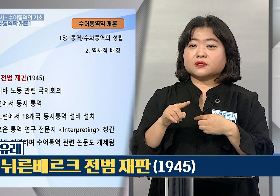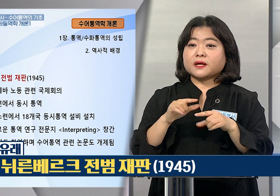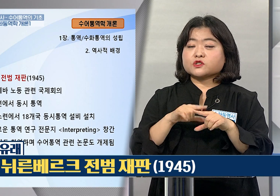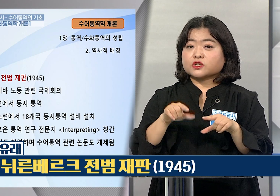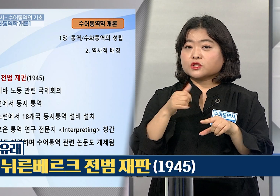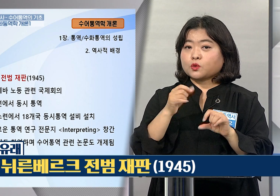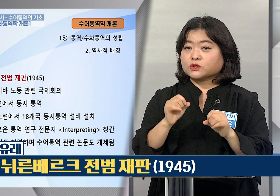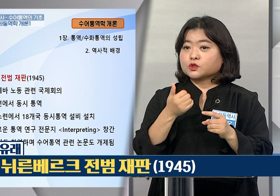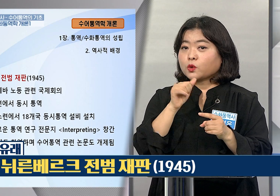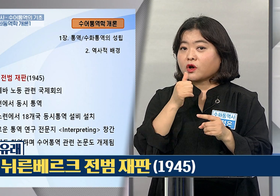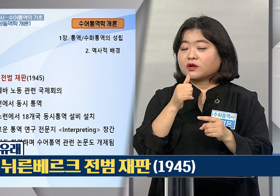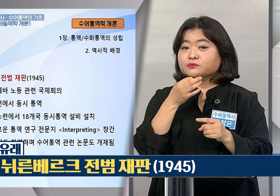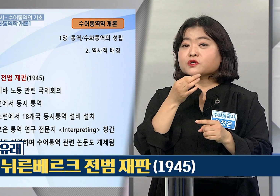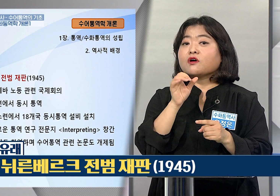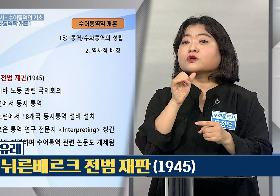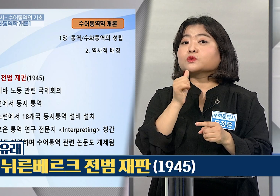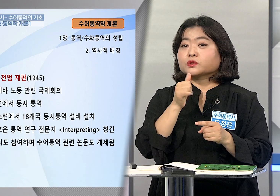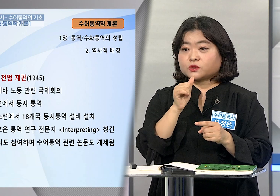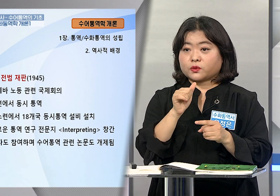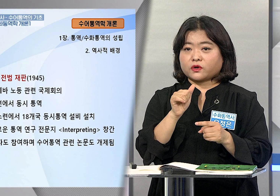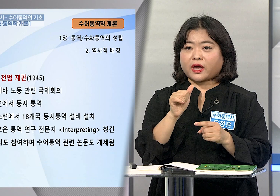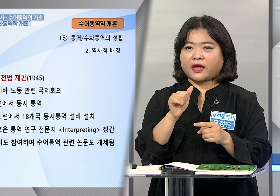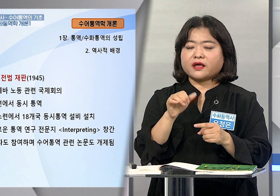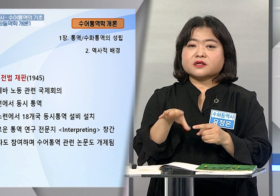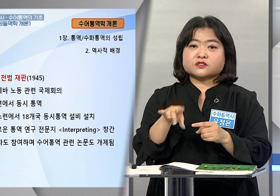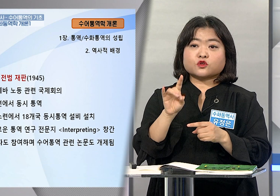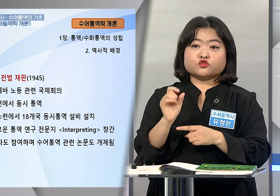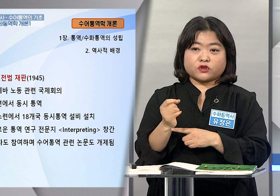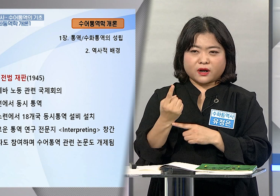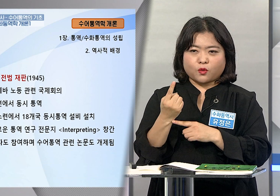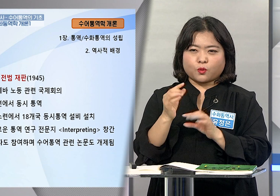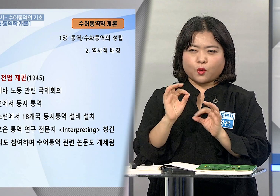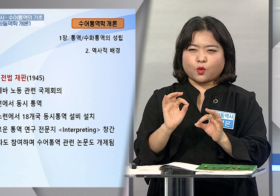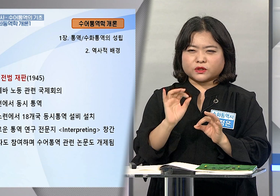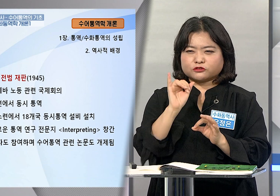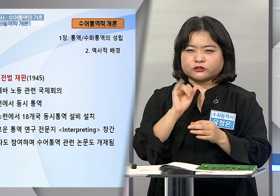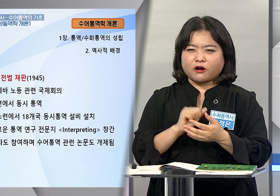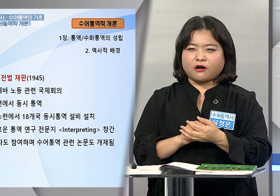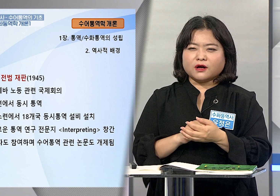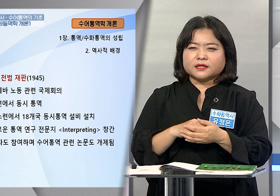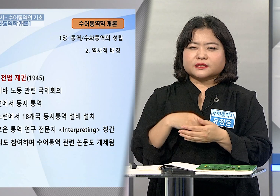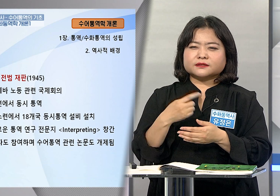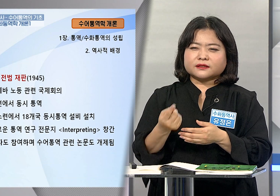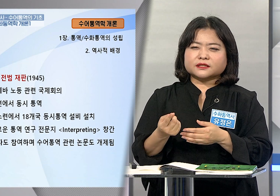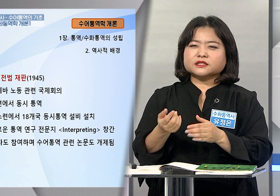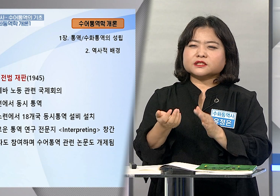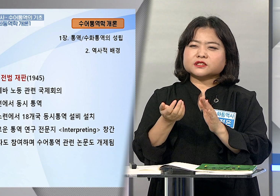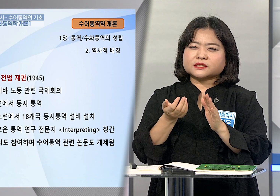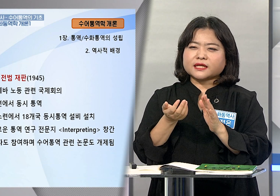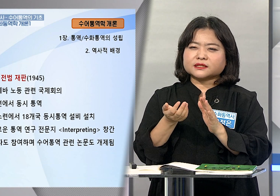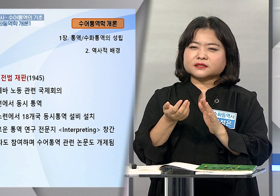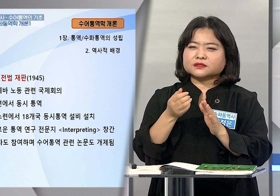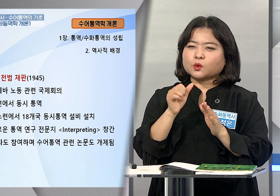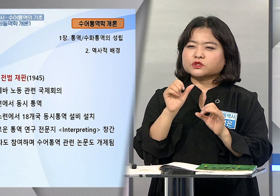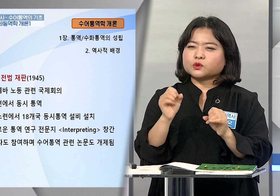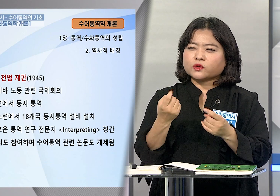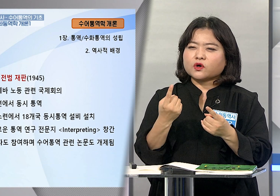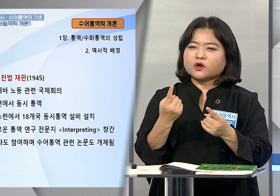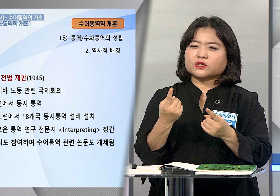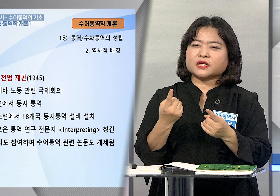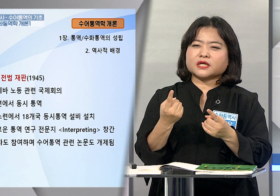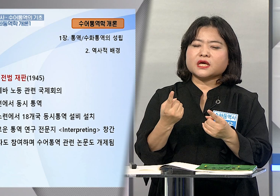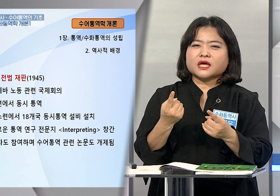우리 일반적인 동시 통역, 음성 언어 동시 통역의 첫 유래라고 보고 있고요. 사실은